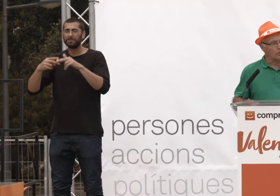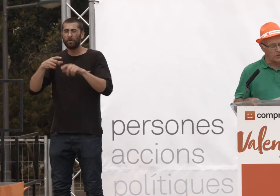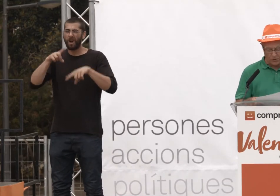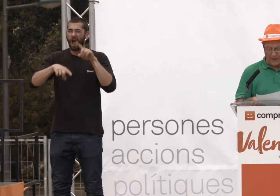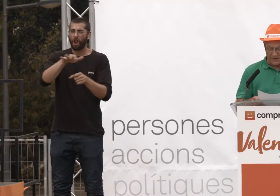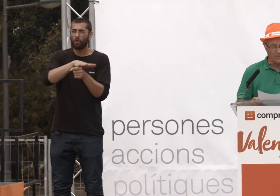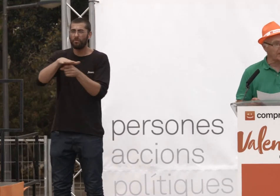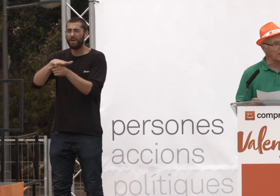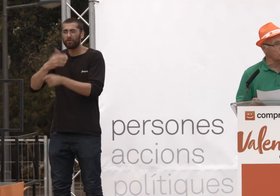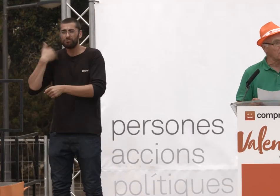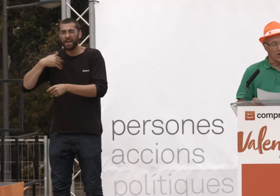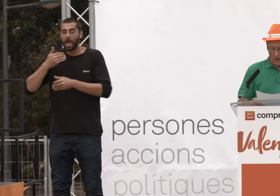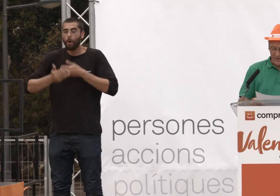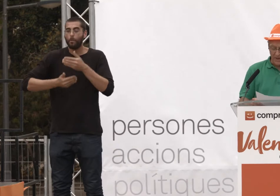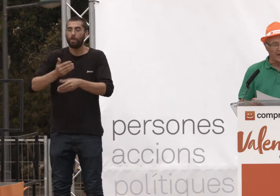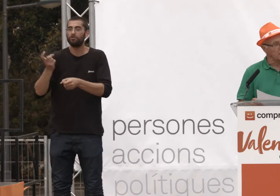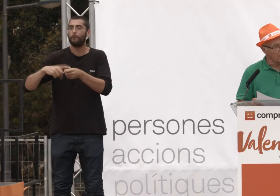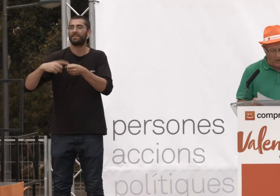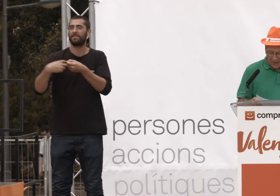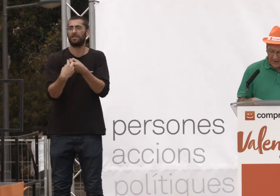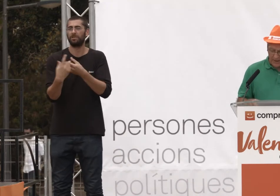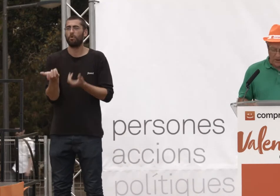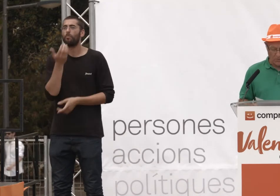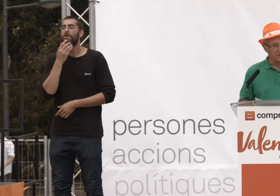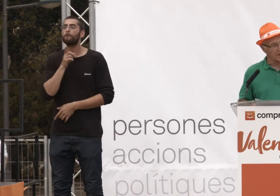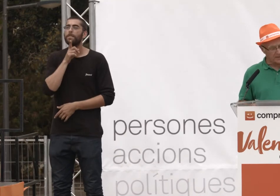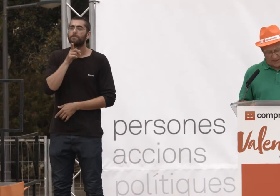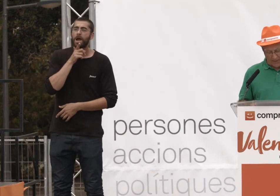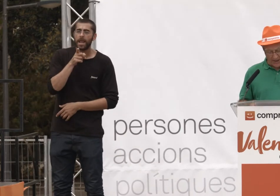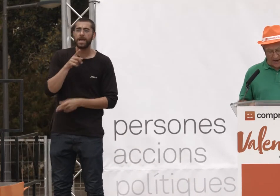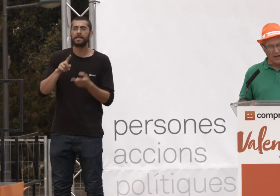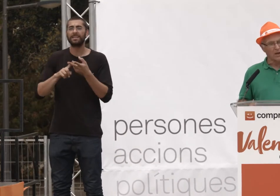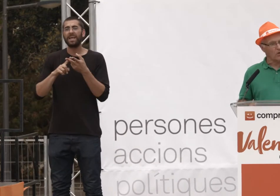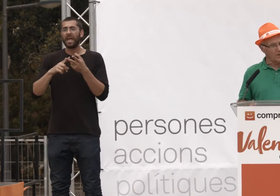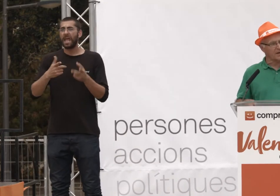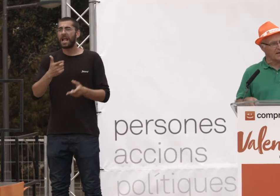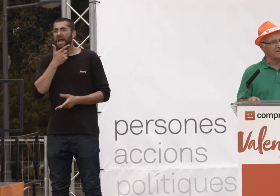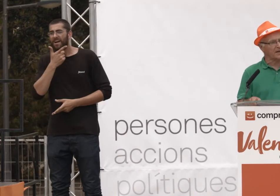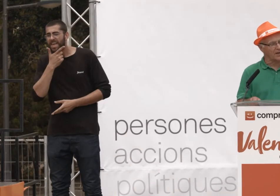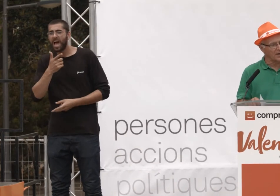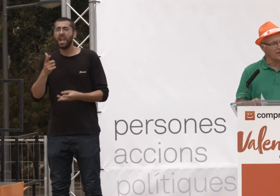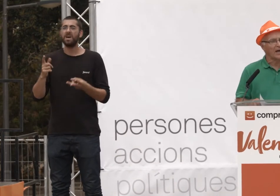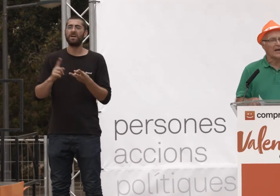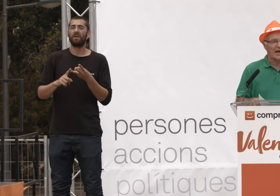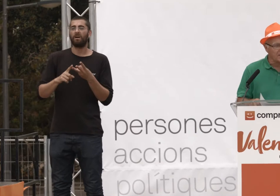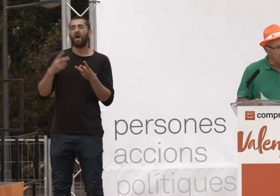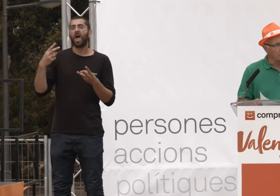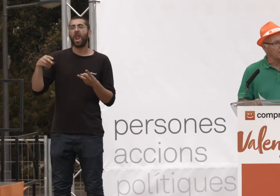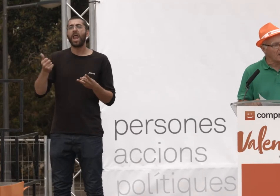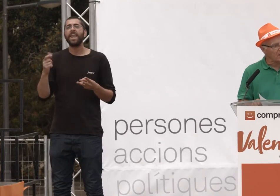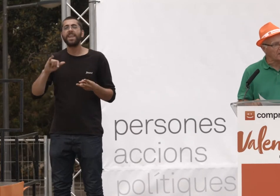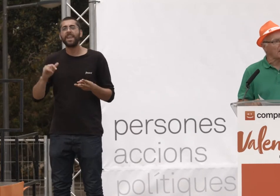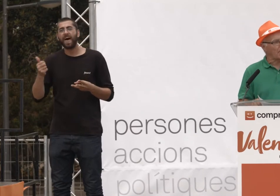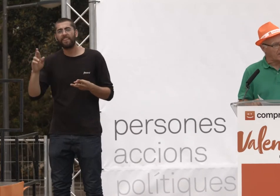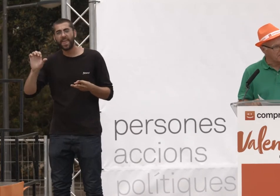amb processos participatius, com és el cas de Benimaclet, com és el cas del Cabanyal, com és el cas de Nazaret. La gent